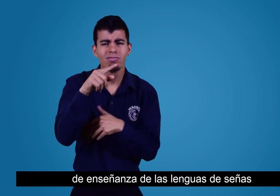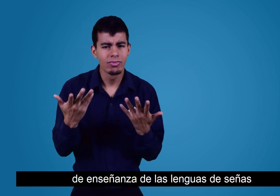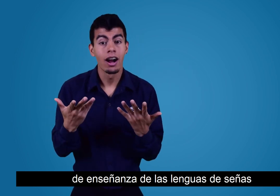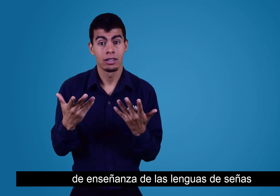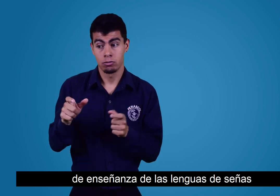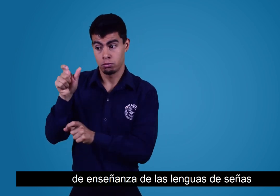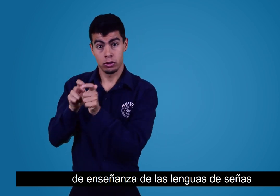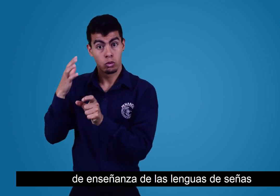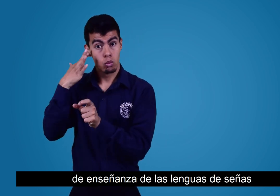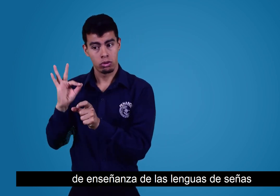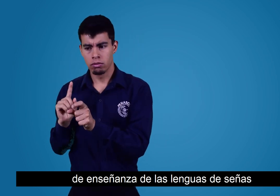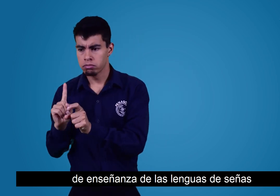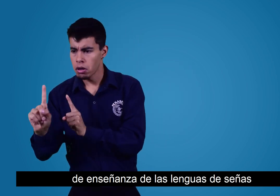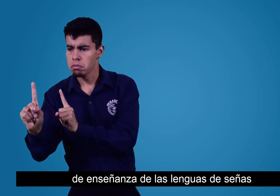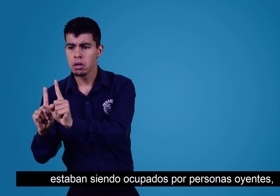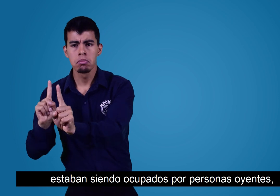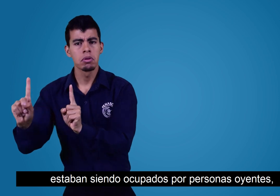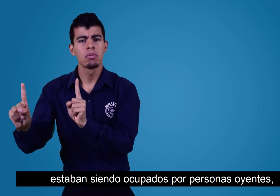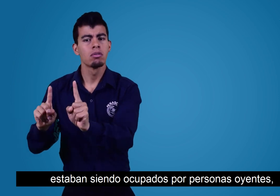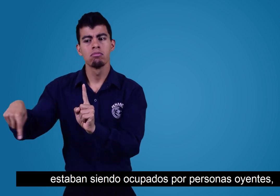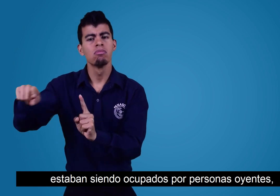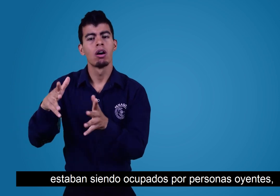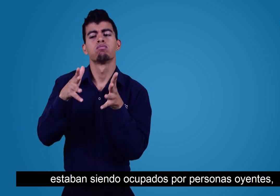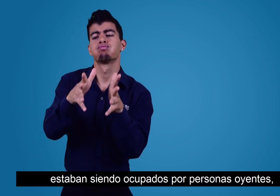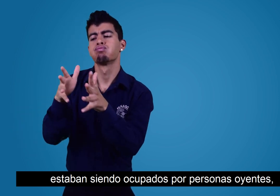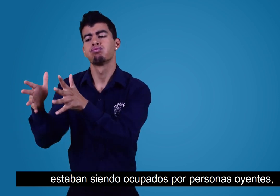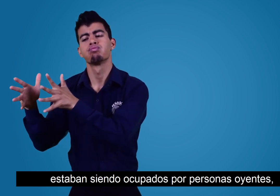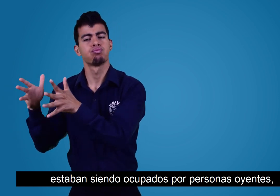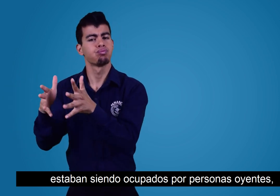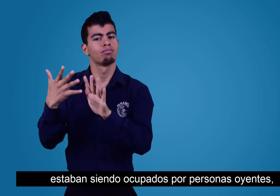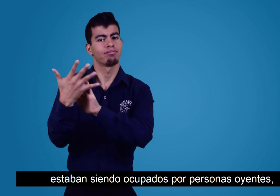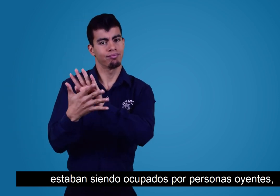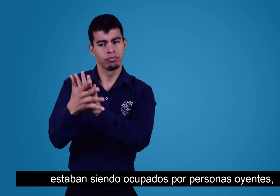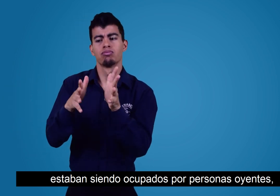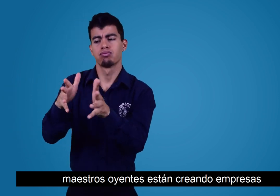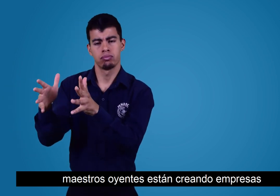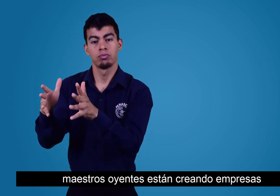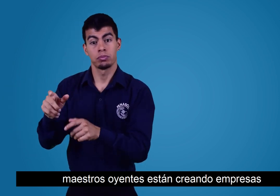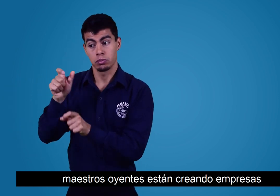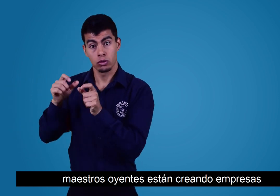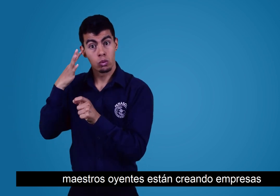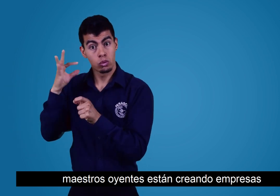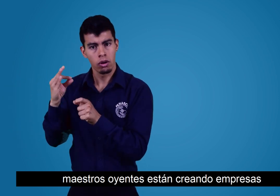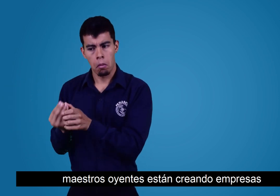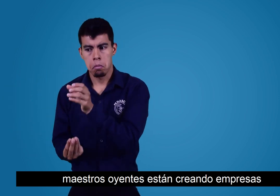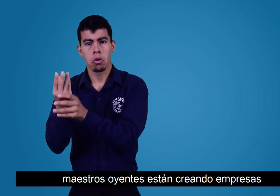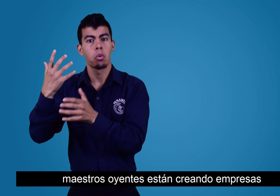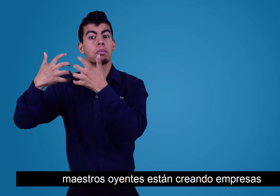enseñanza de las lenguas de señas estaban siendo ocupados por personas oyentes. Maestros oyentes están creando